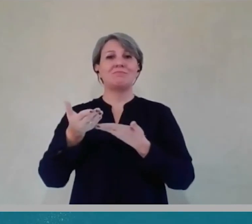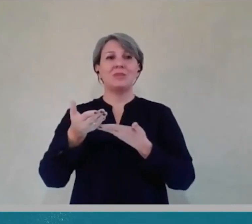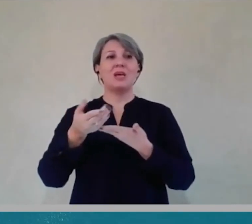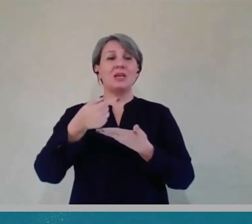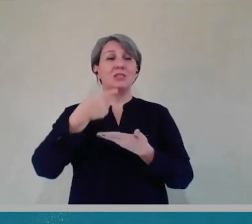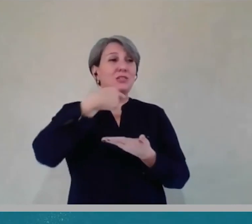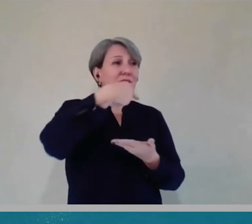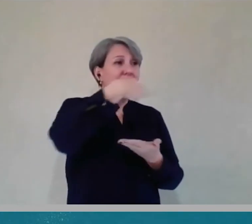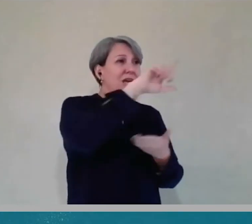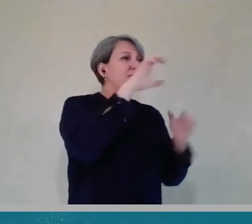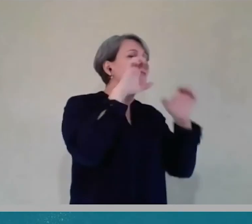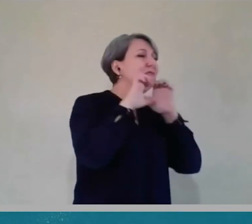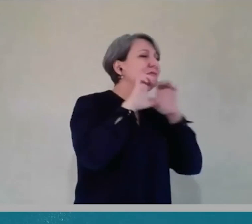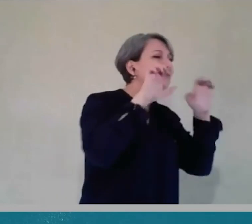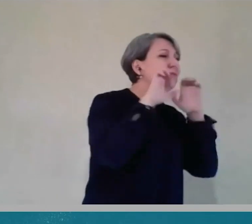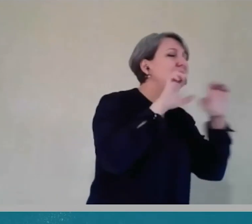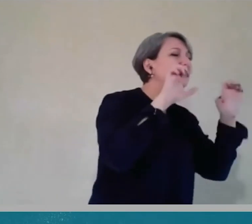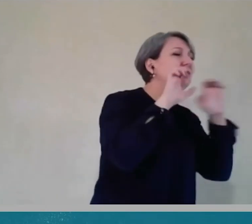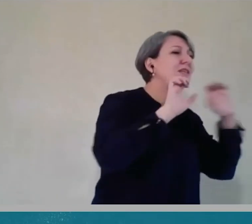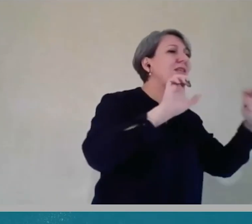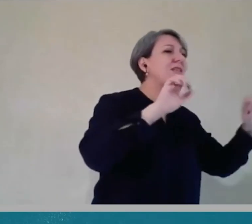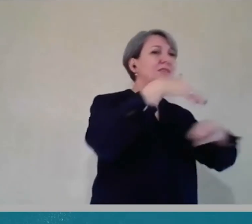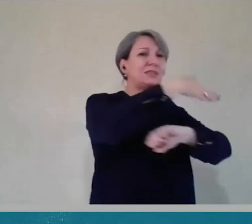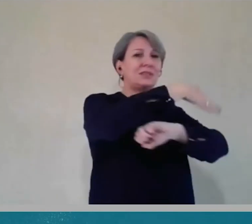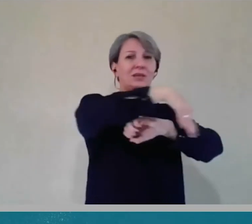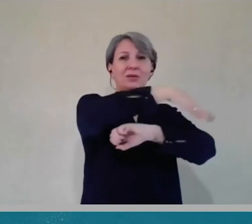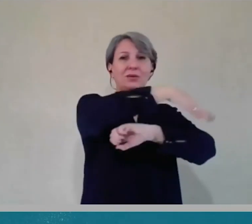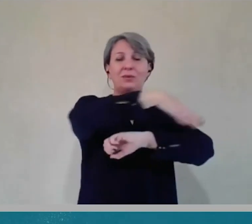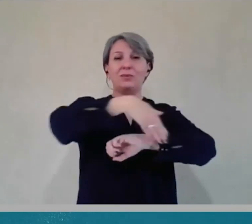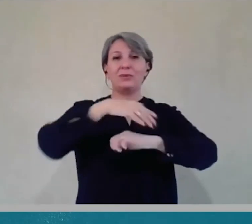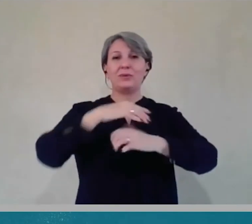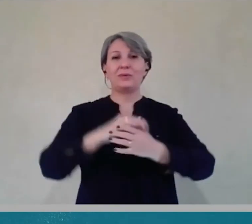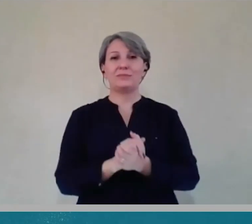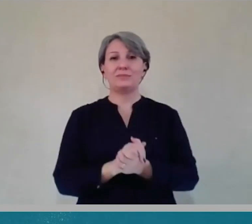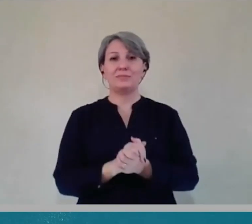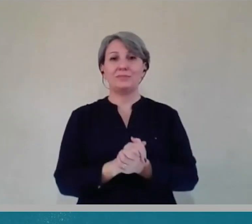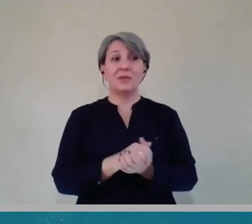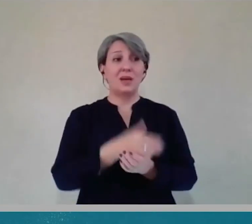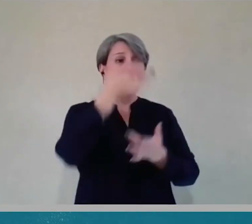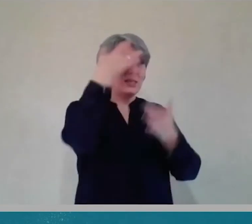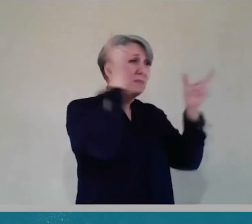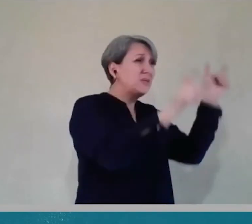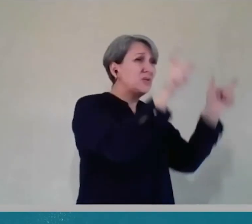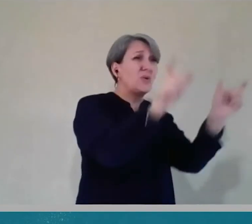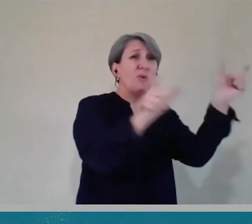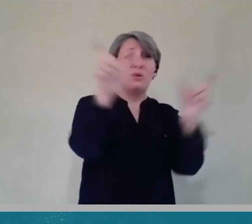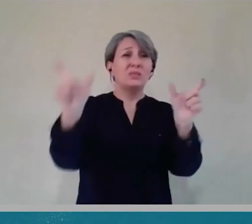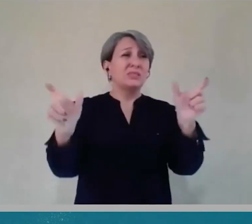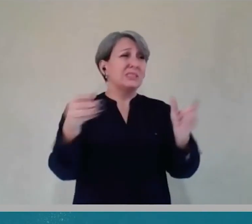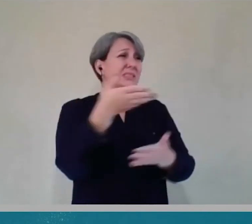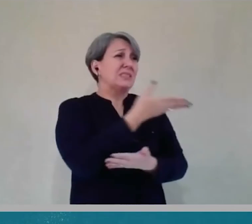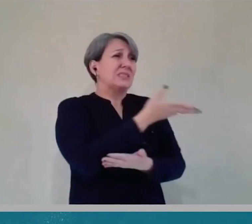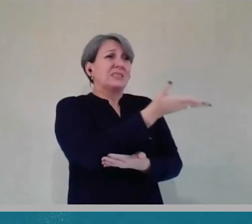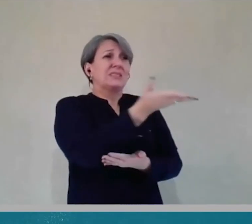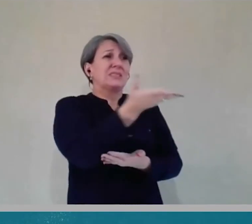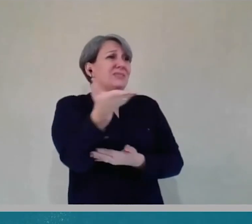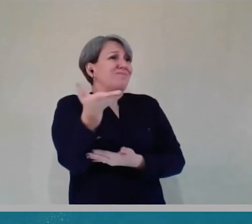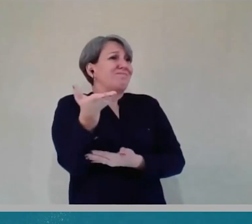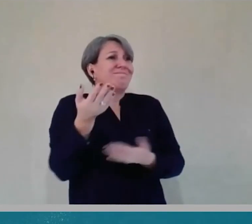estão saindo de uma vida totalmente sem sal, sem sabor, sem graça, sem vida. Irmãos, agora eles começam